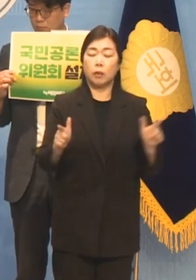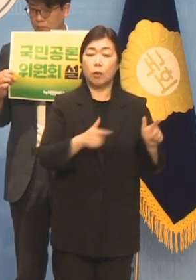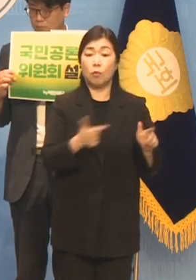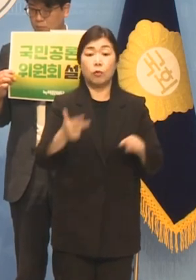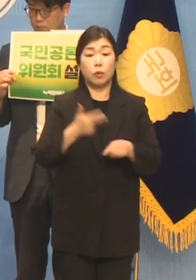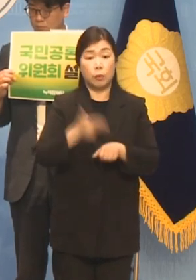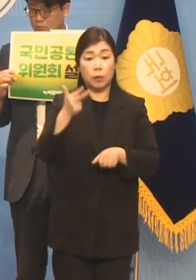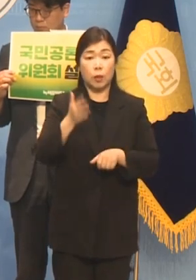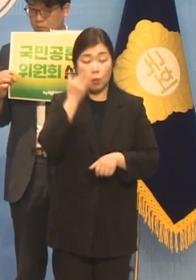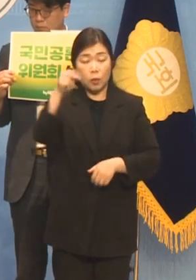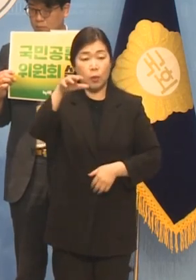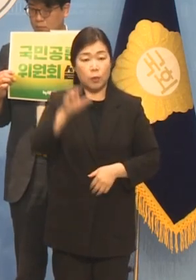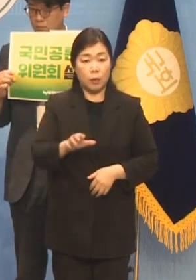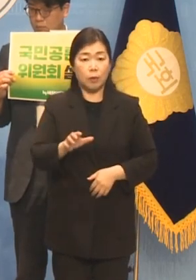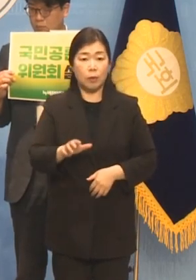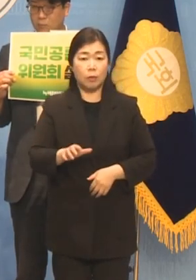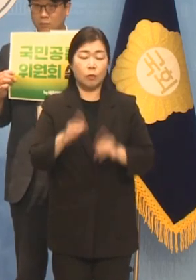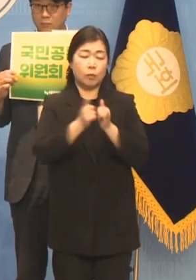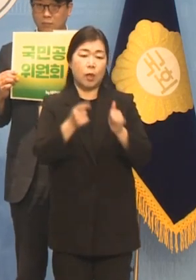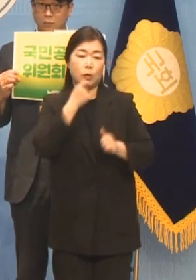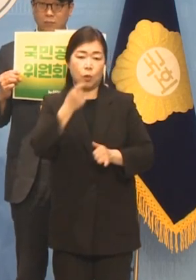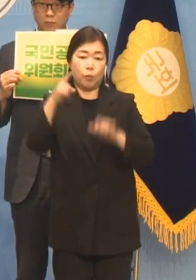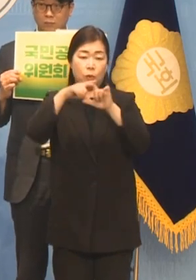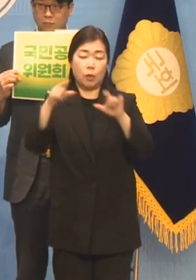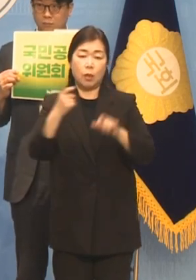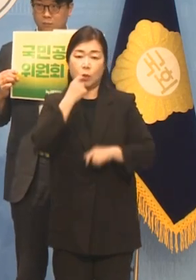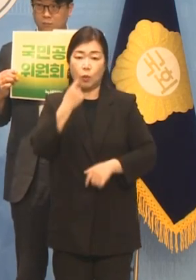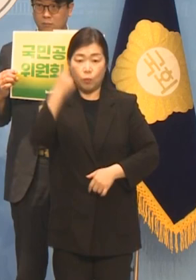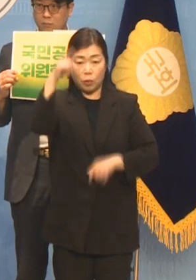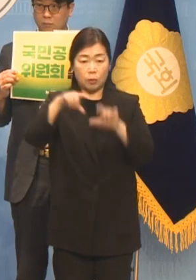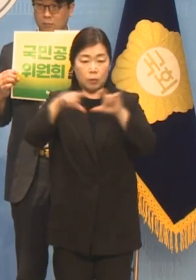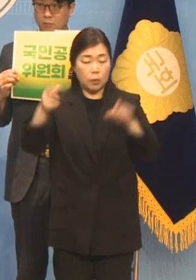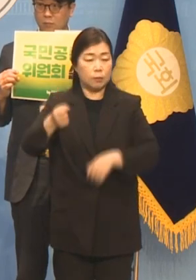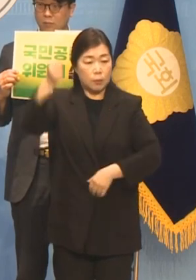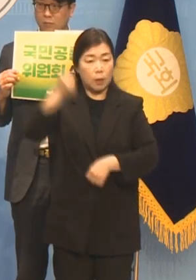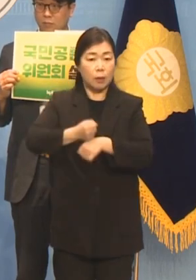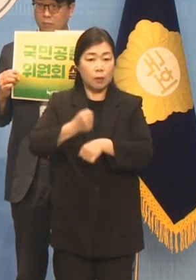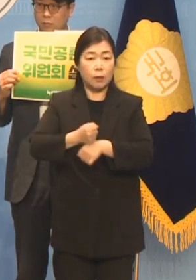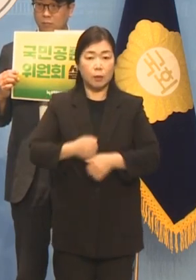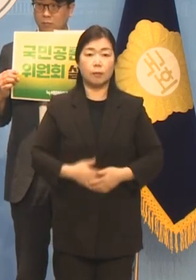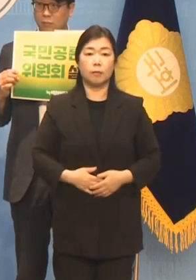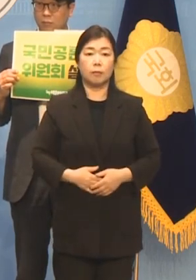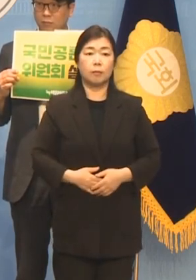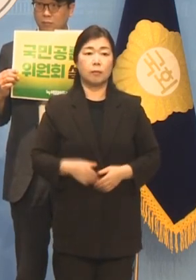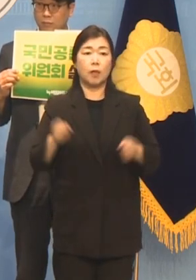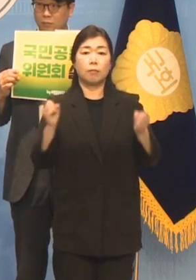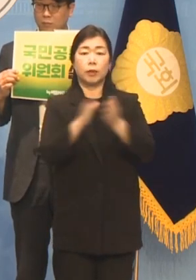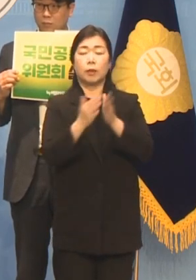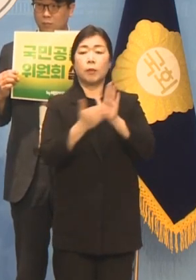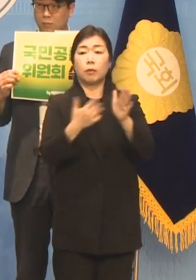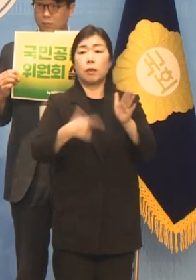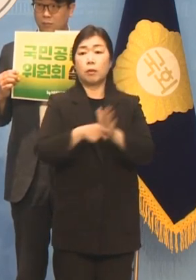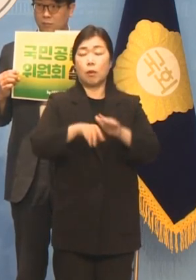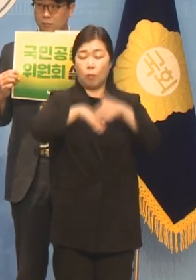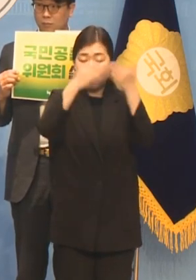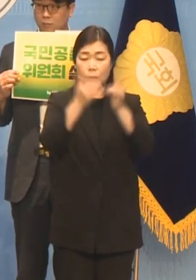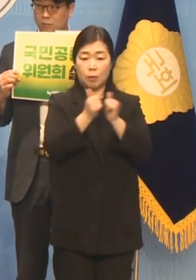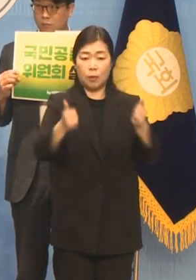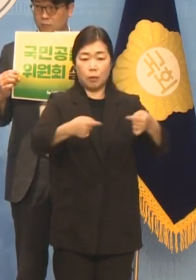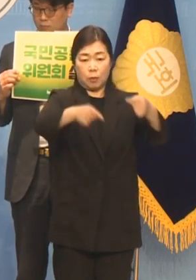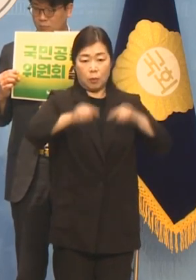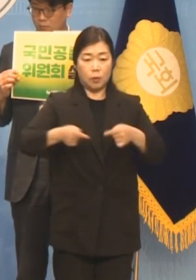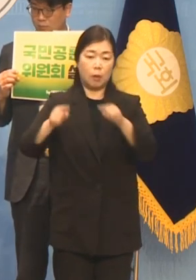7시에 용산에서 국민 촛불을 들겠습니다. 파국을 막기 위해 모든 시민들의